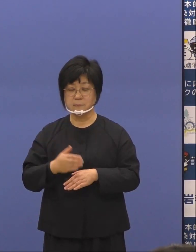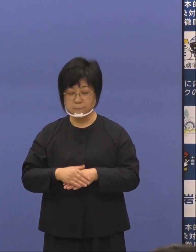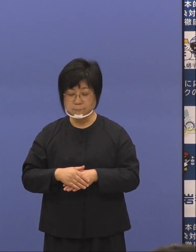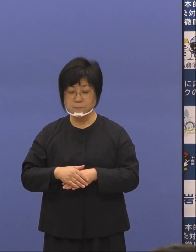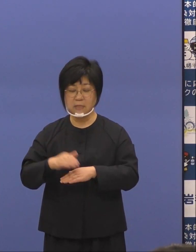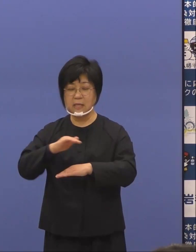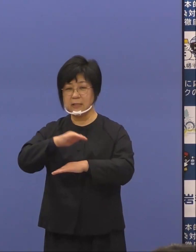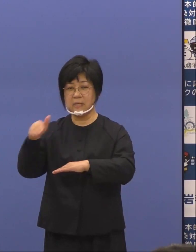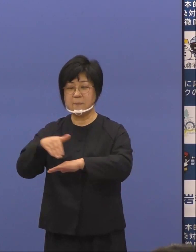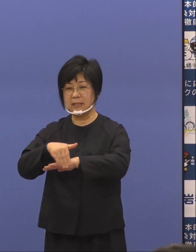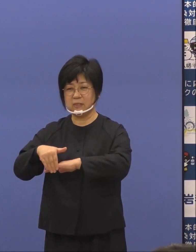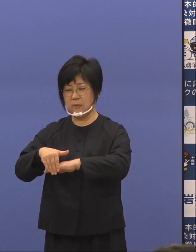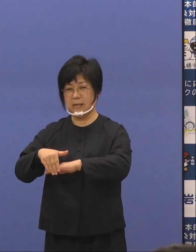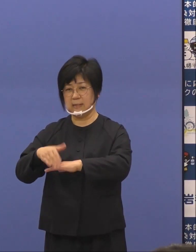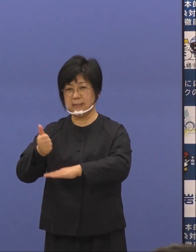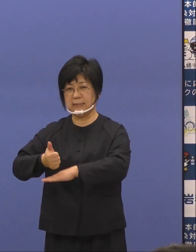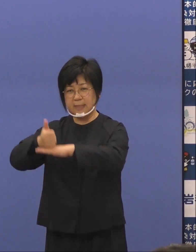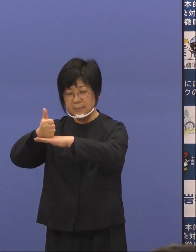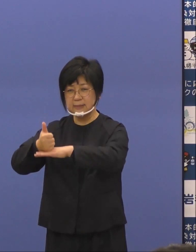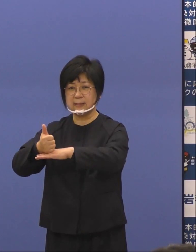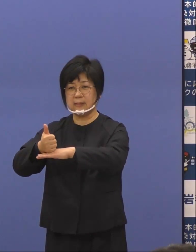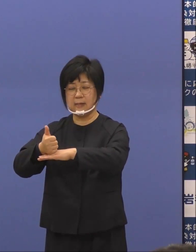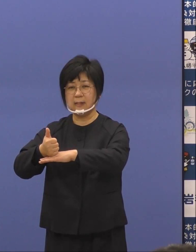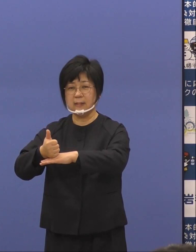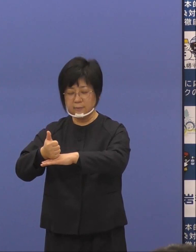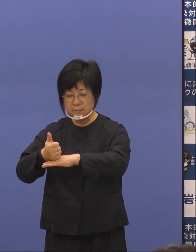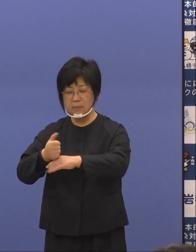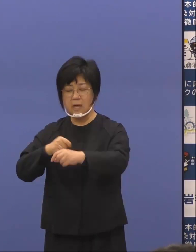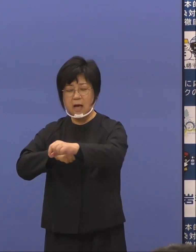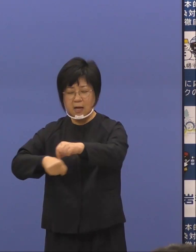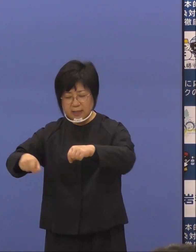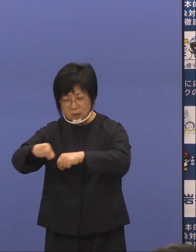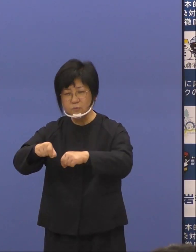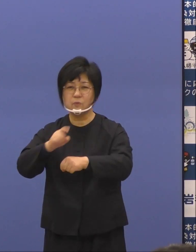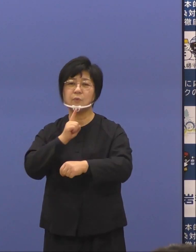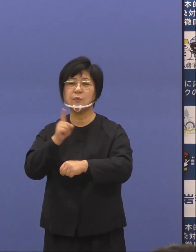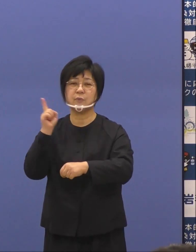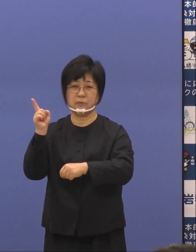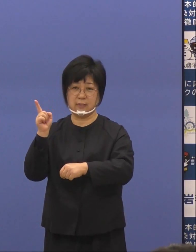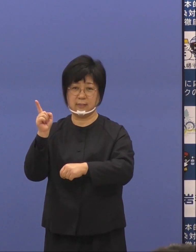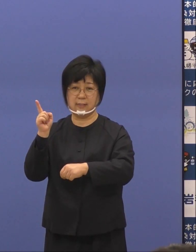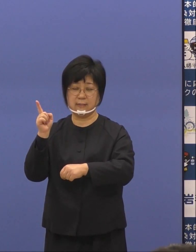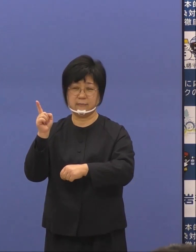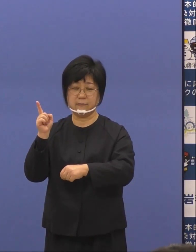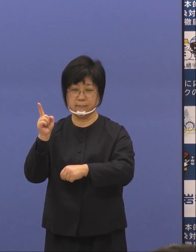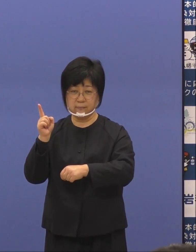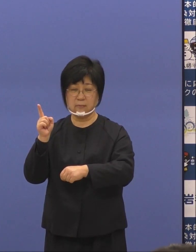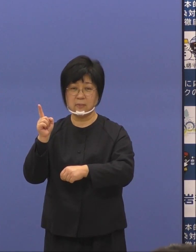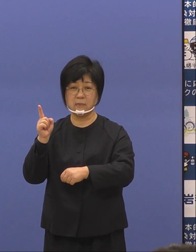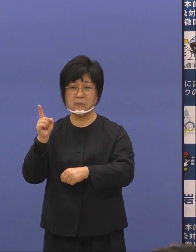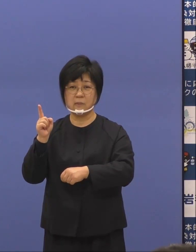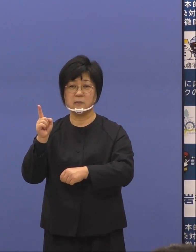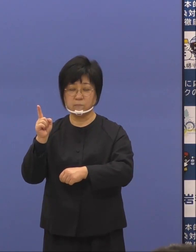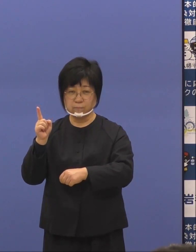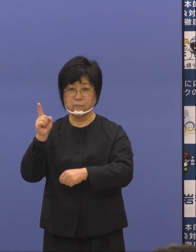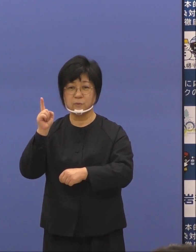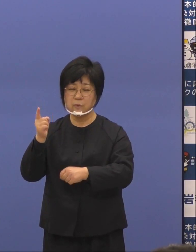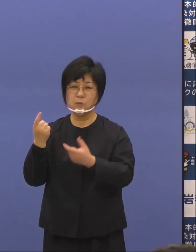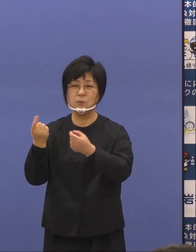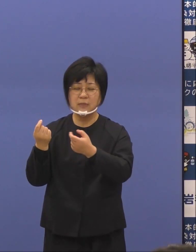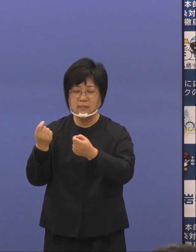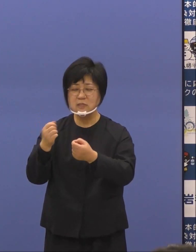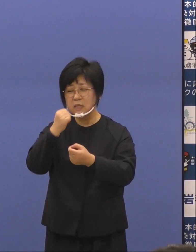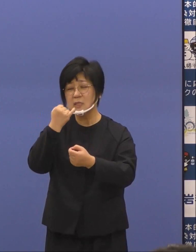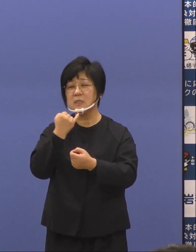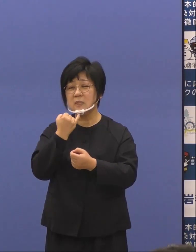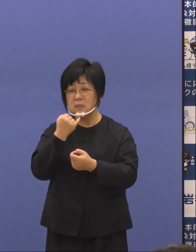正反対のことをさっきの参院選で言ってたように、そうじゃなくていいと思う人が結構日本の政界には多